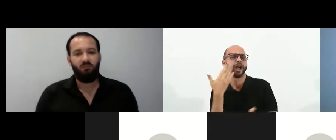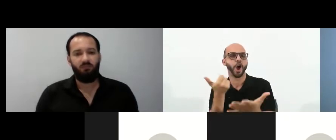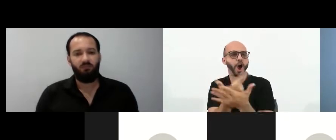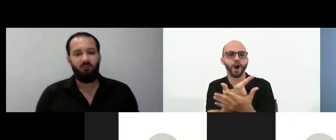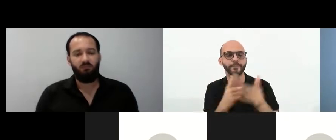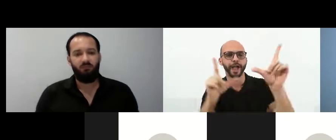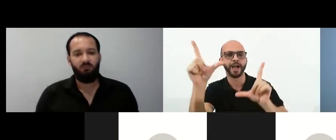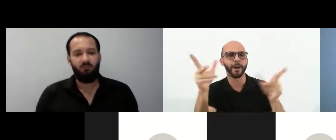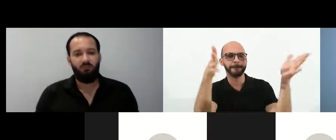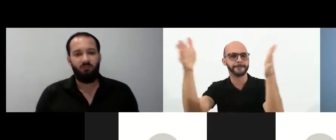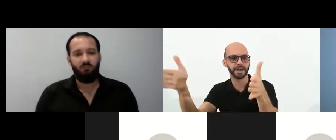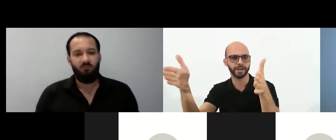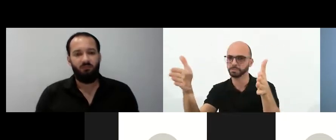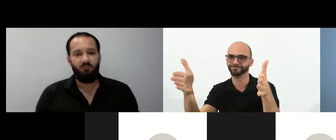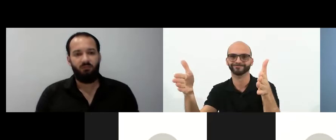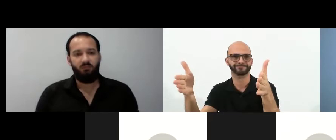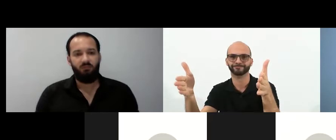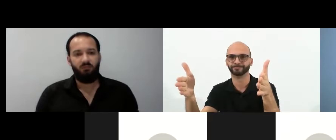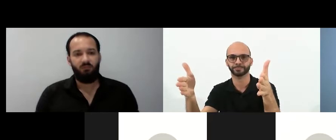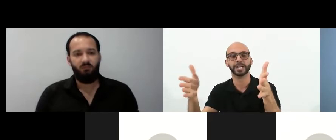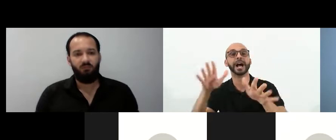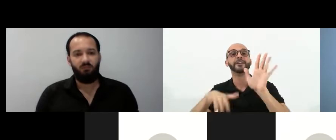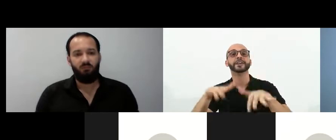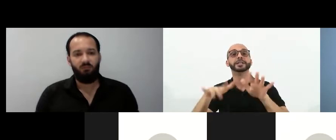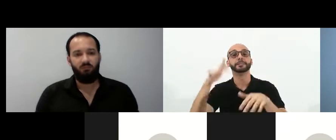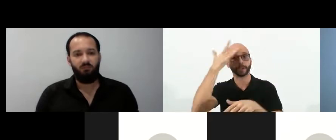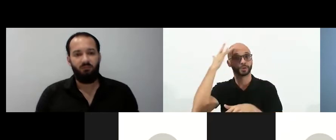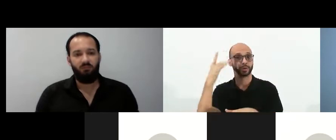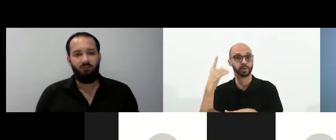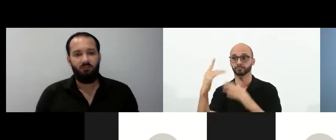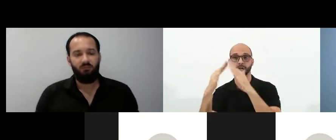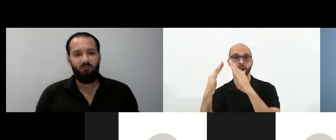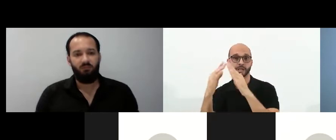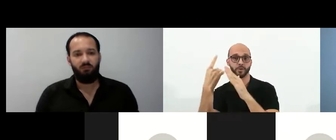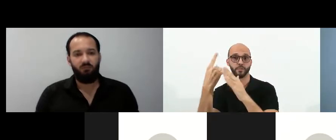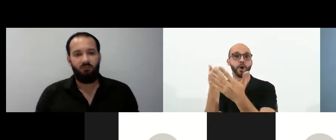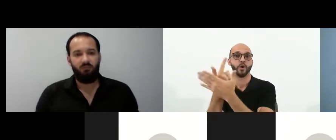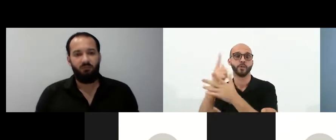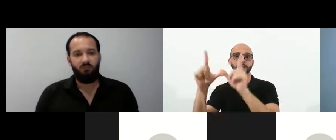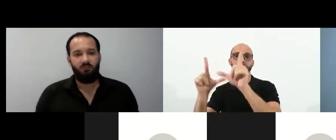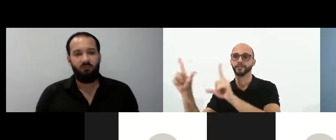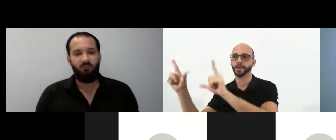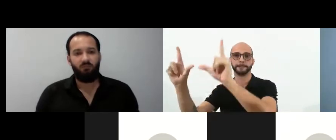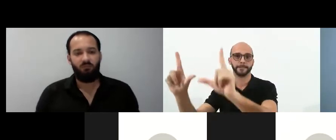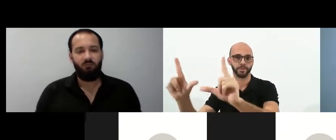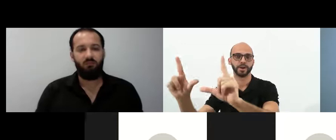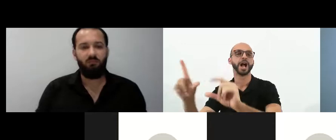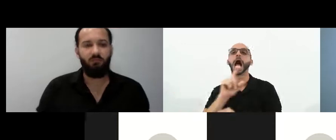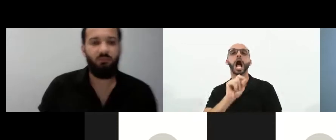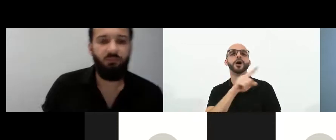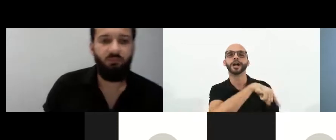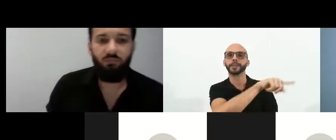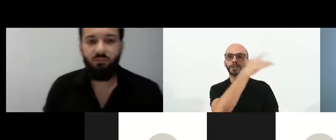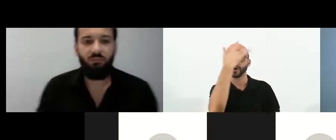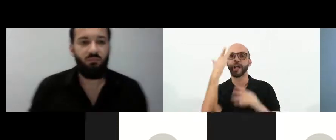E as pessoas que tinham condições financeiras compravam, mas muitos não tinham. Então, muitas vezes compravam